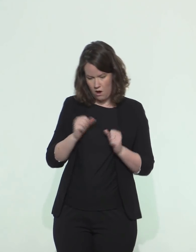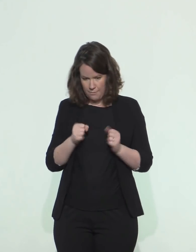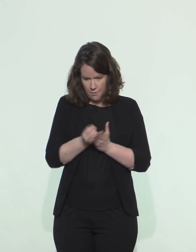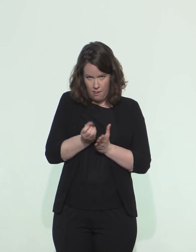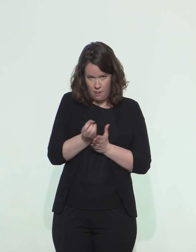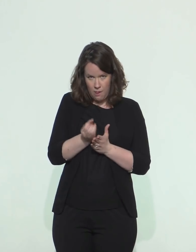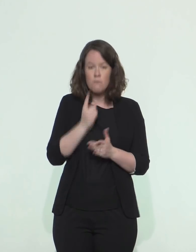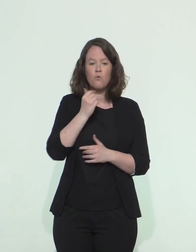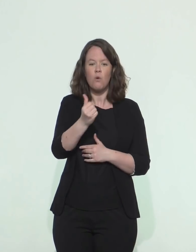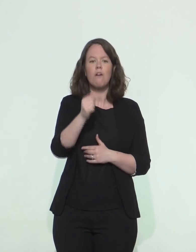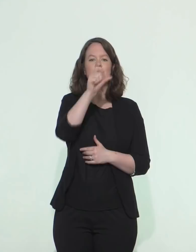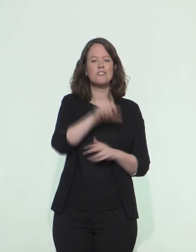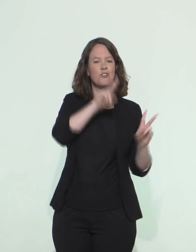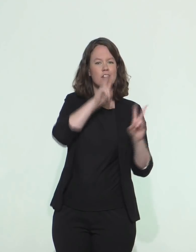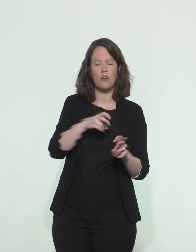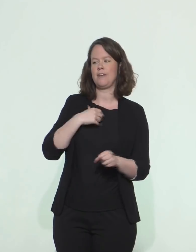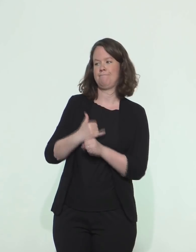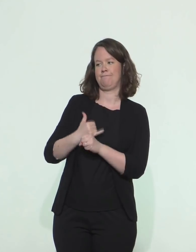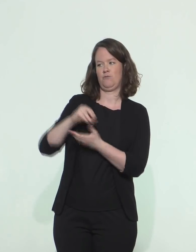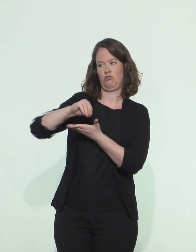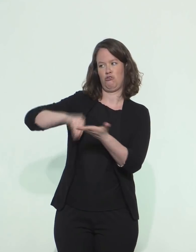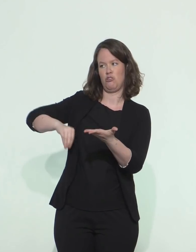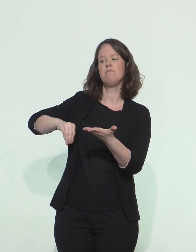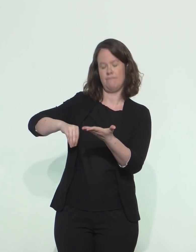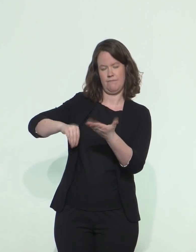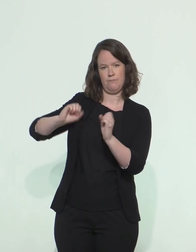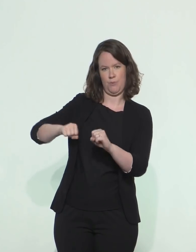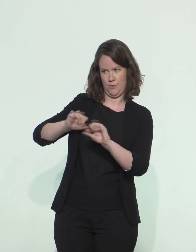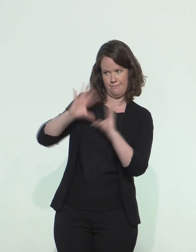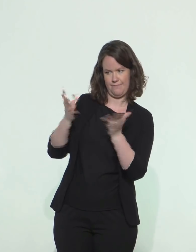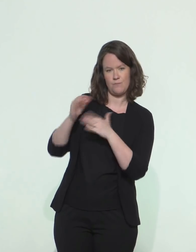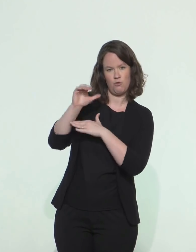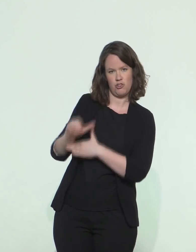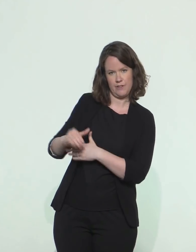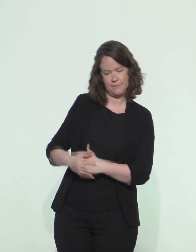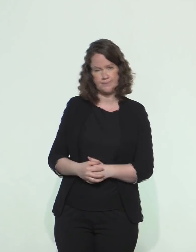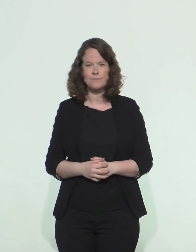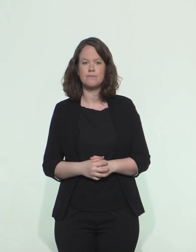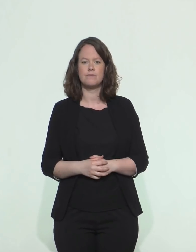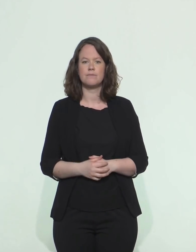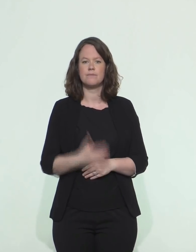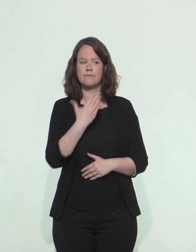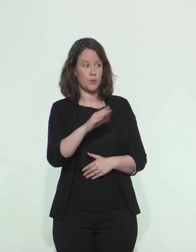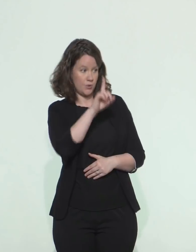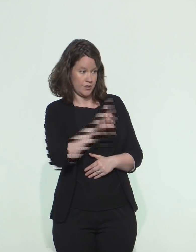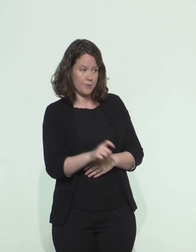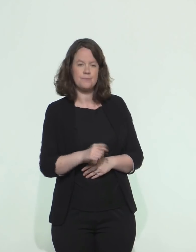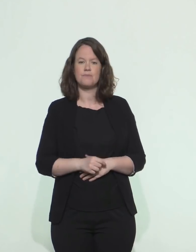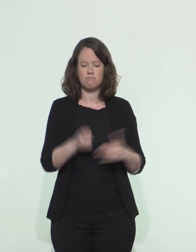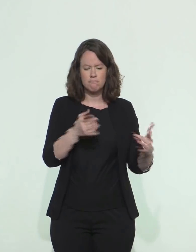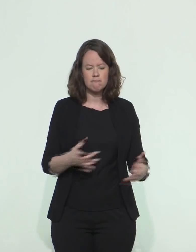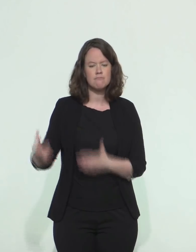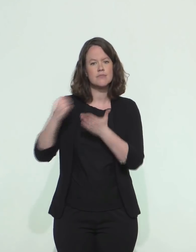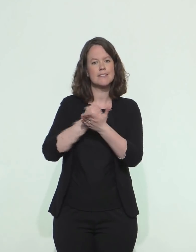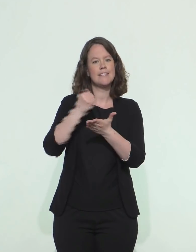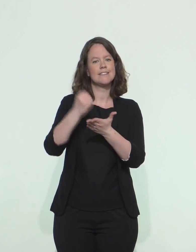les investigateurs à définir cette liste de contacts. Une question du Monde à propos de la comptabilisation des tests par Santé publique France.